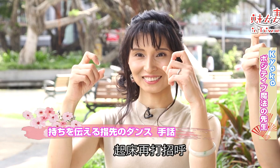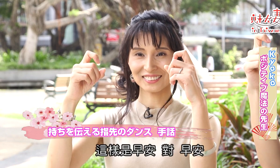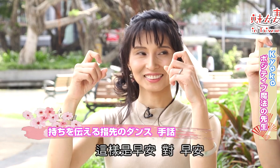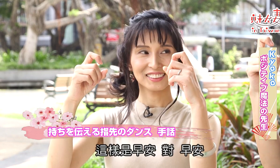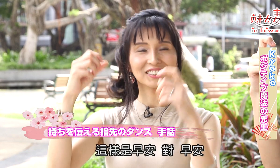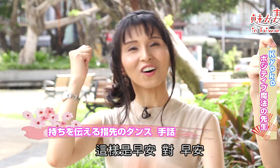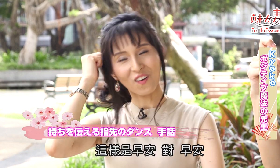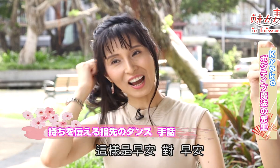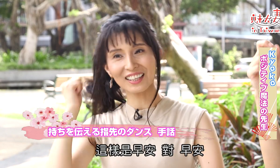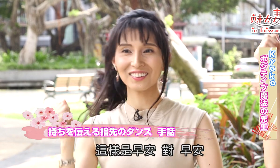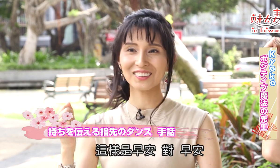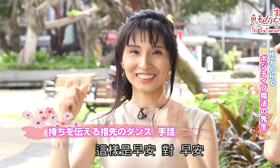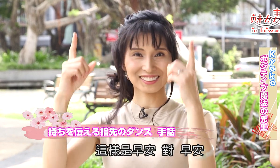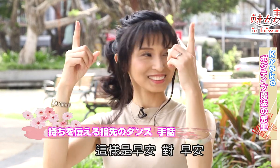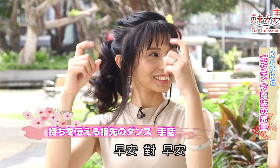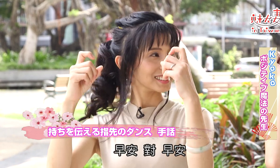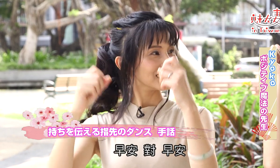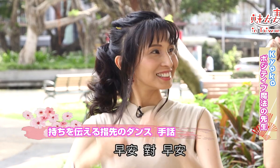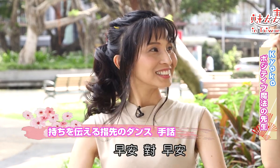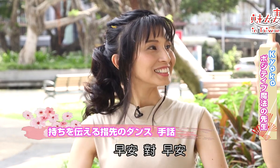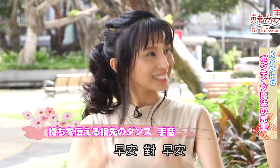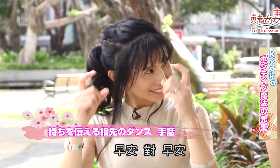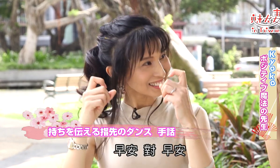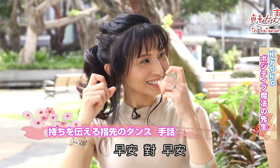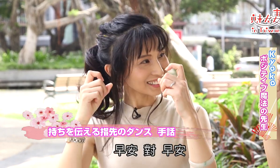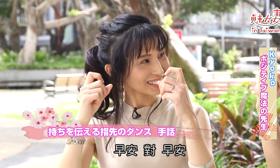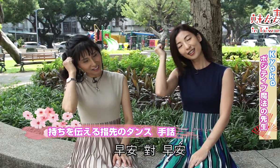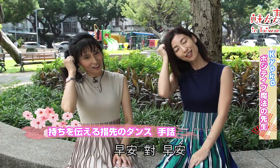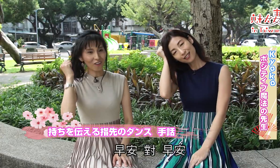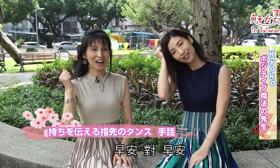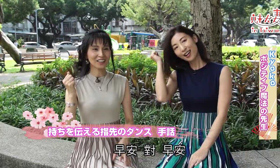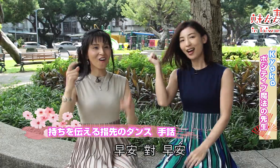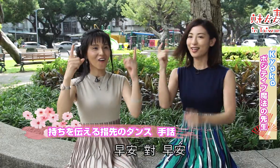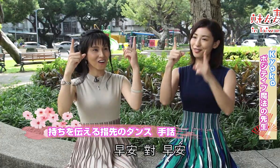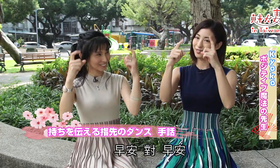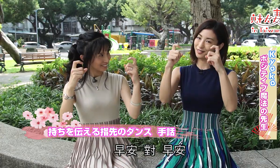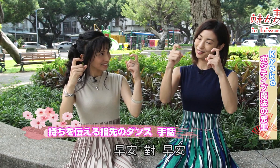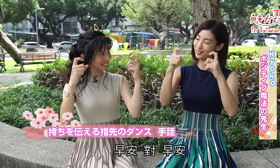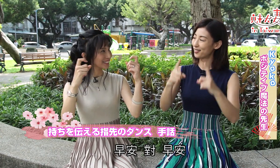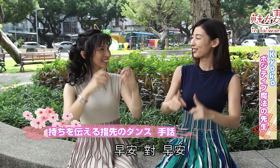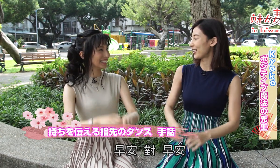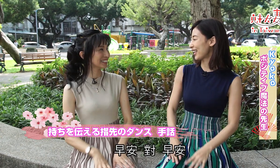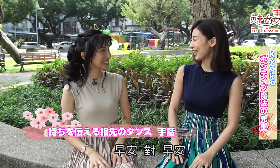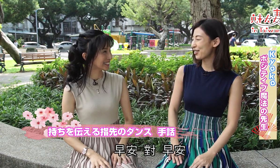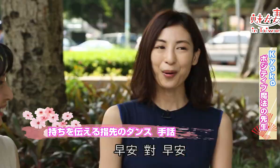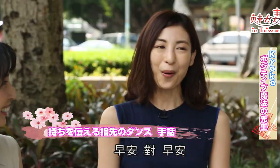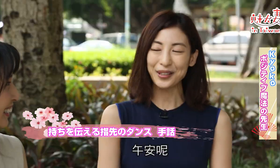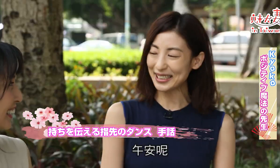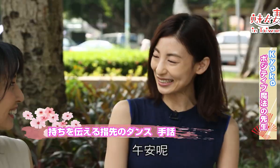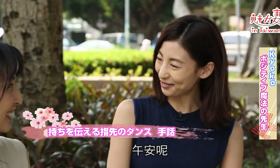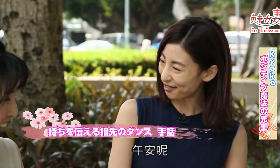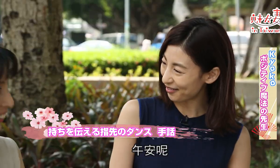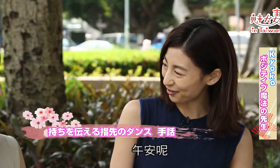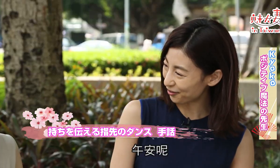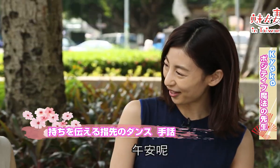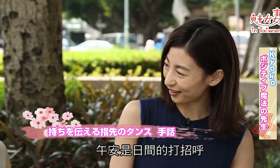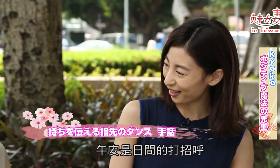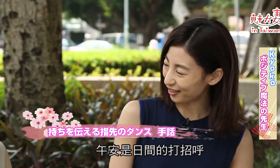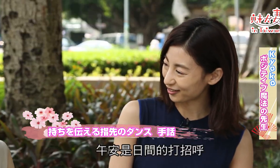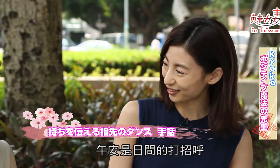がおはよう。 そう、おはようです。 おはよう。 そうです、おはよう。そんな感じです。 こんにちははどうやってやるん